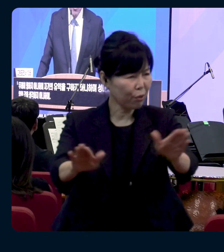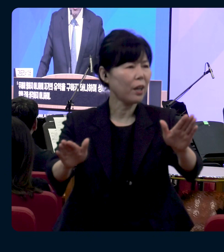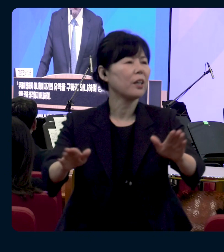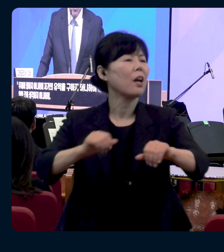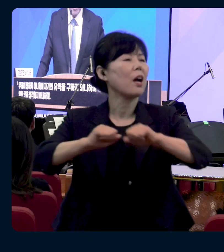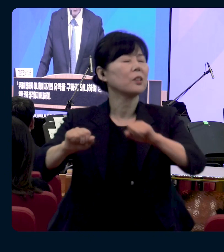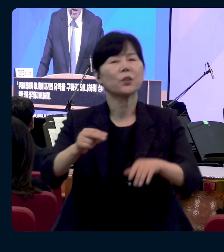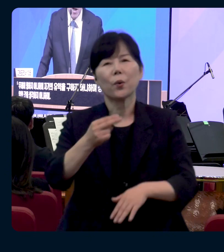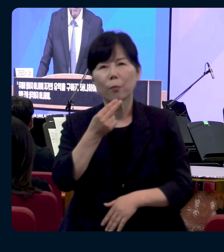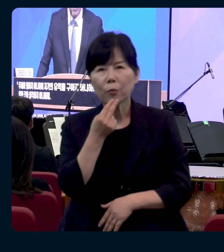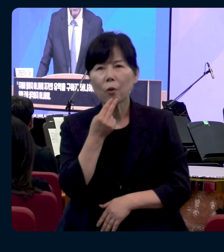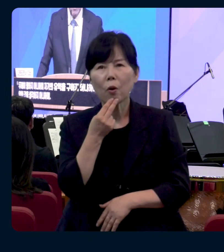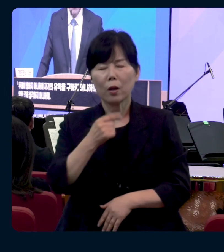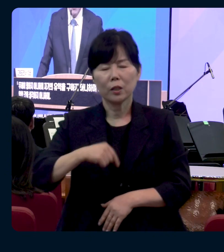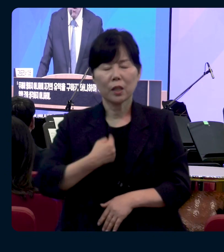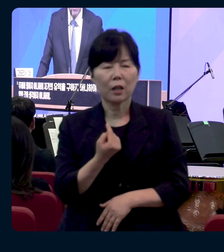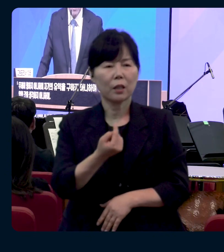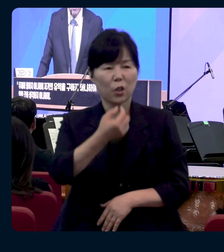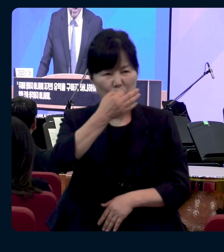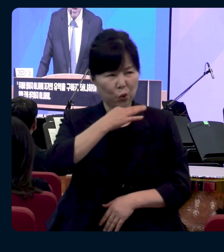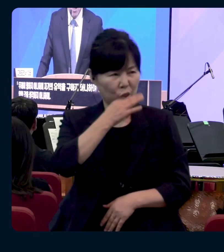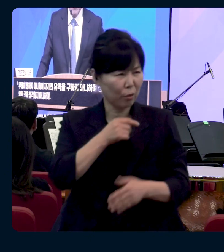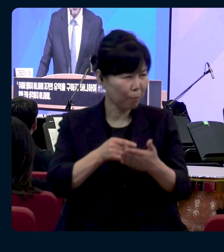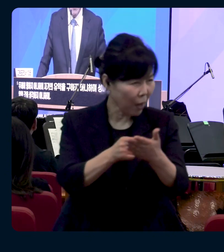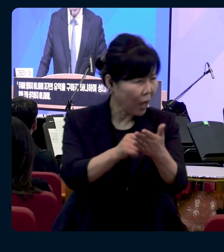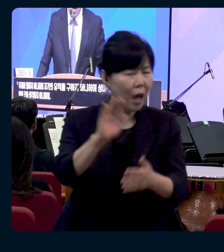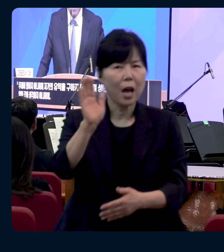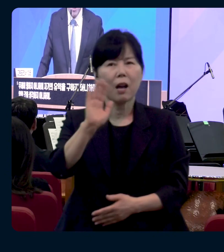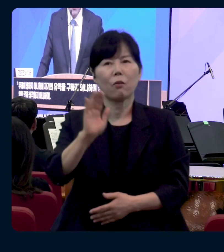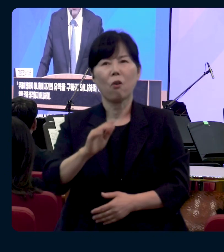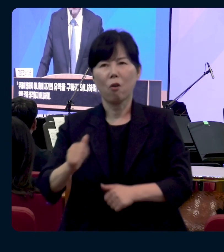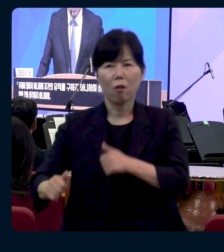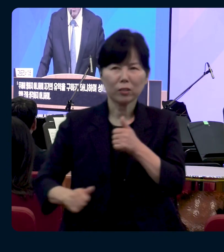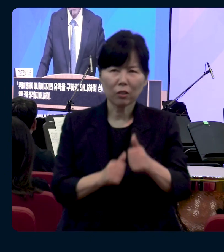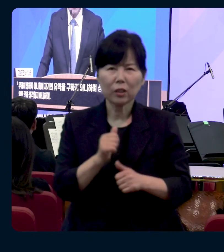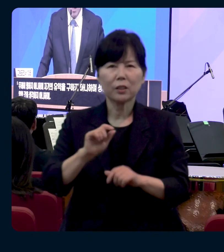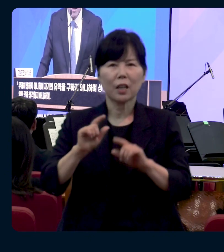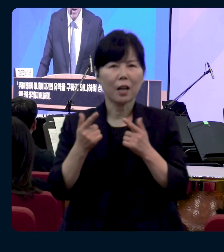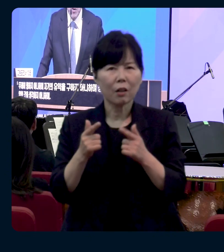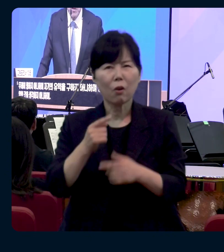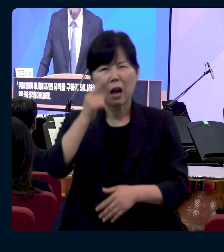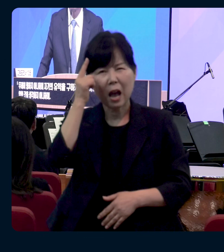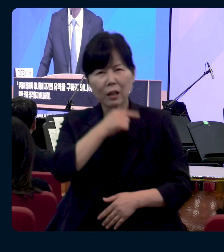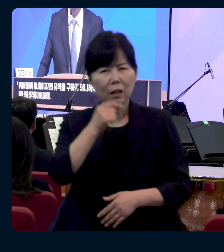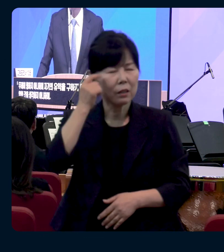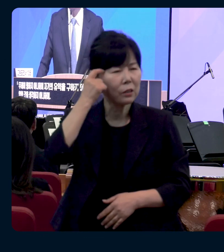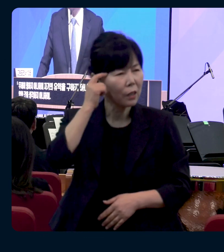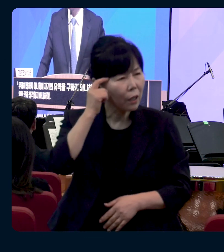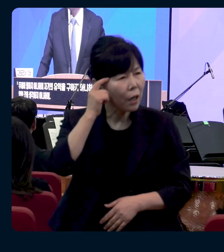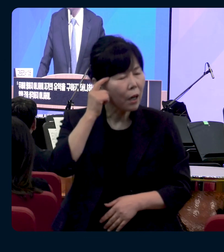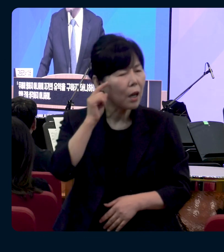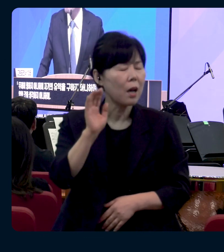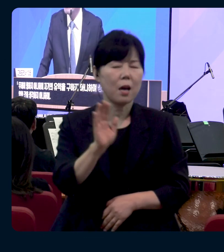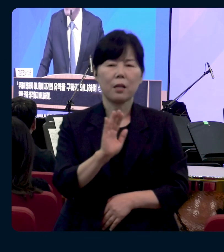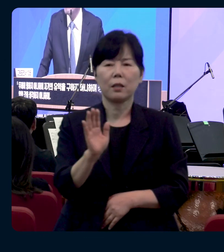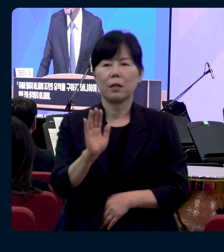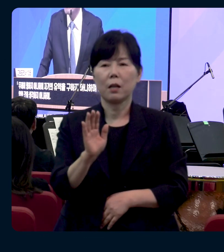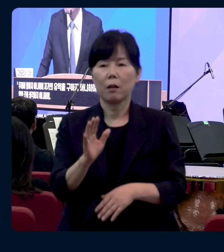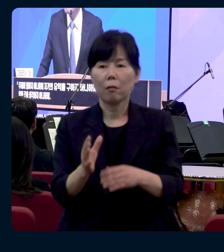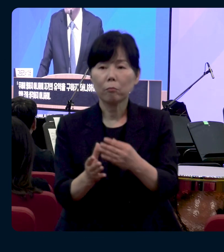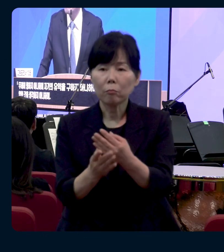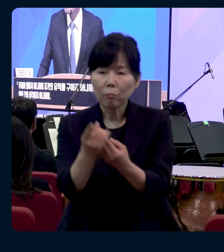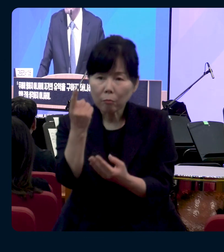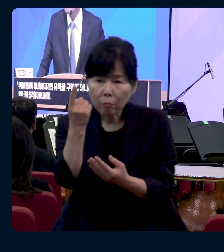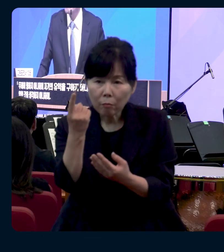자기의 유익을 구하지 아니하며 성내지 아니하며 악한 것을 생각하지 아니하며, 이렇게 되어 있는데, 이거 한마디로 하면